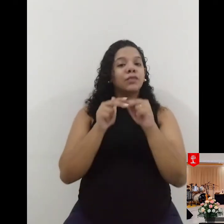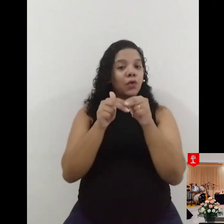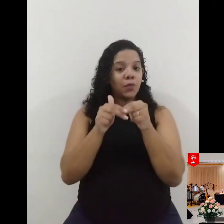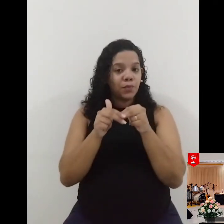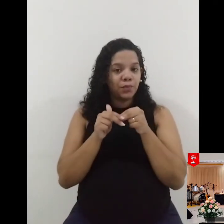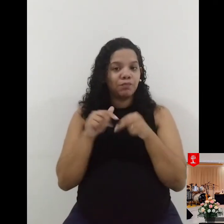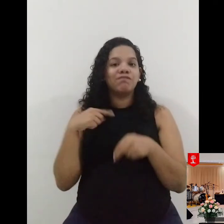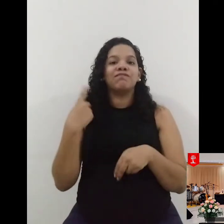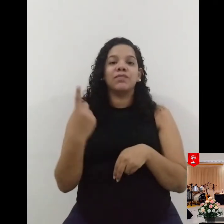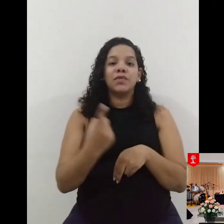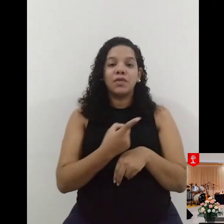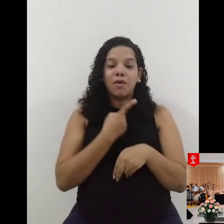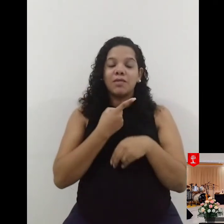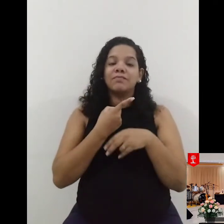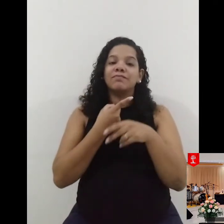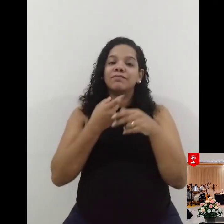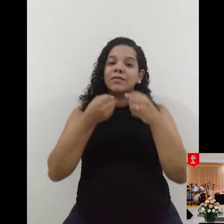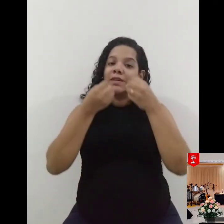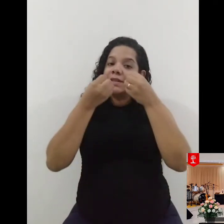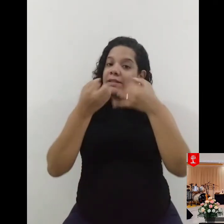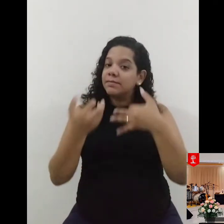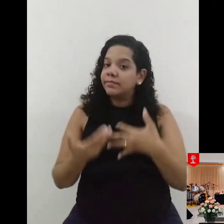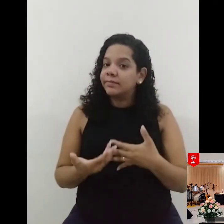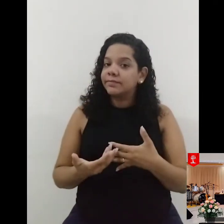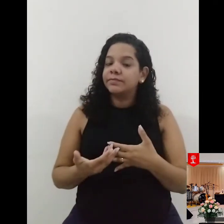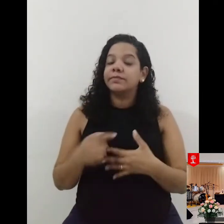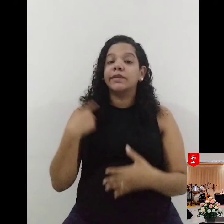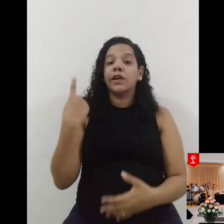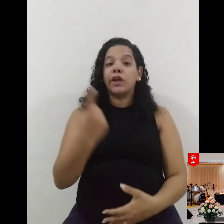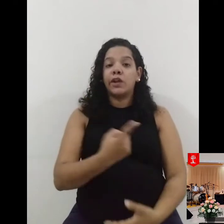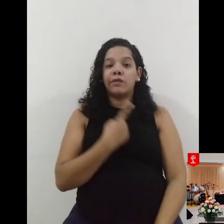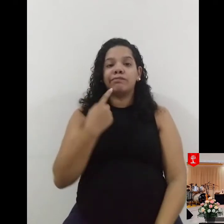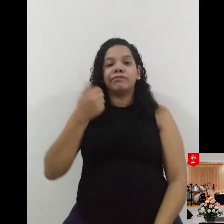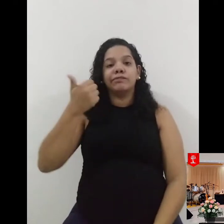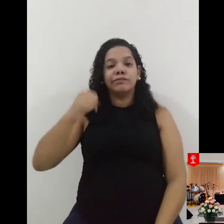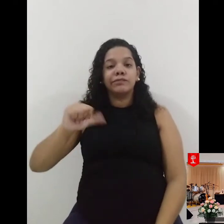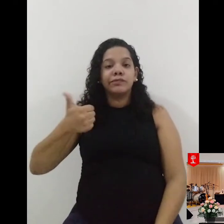e assim estamos desprezando essas pessoas.